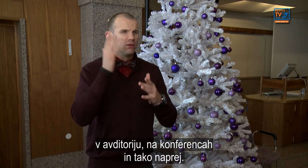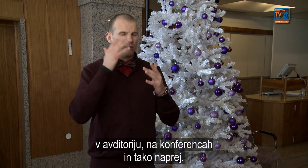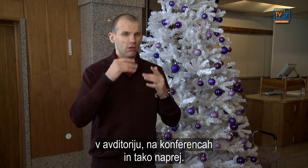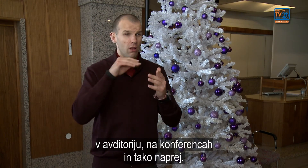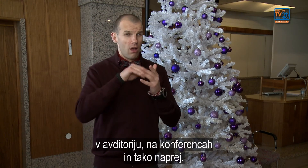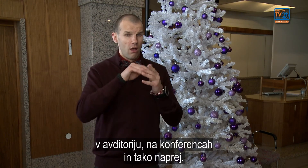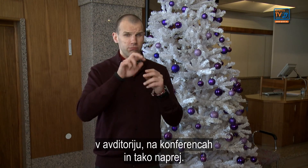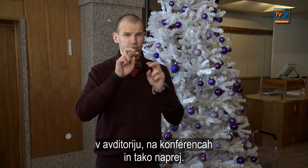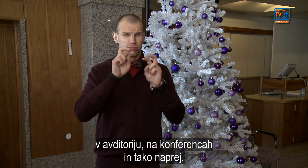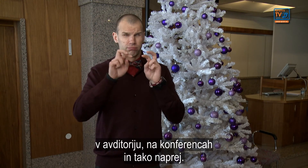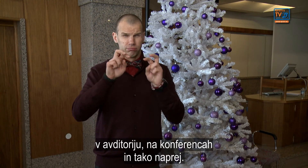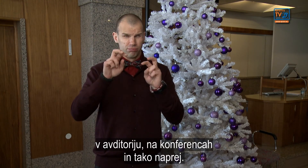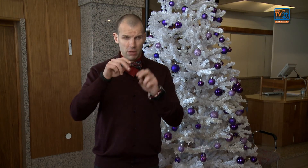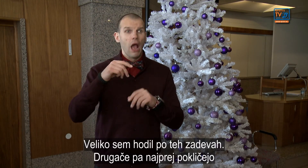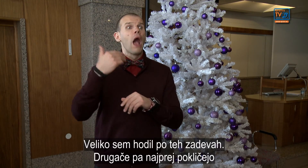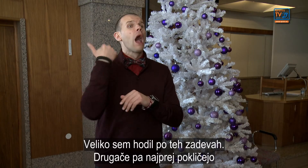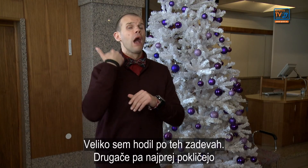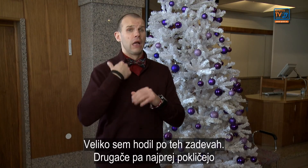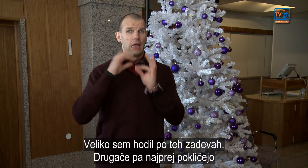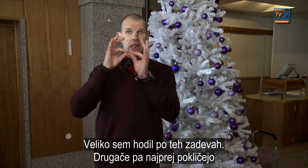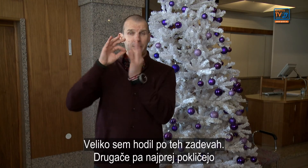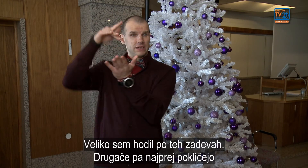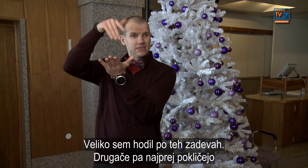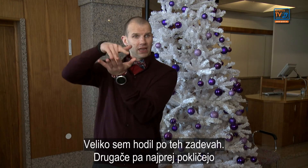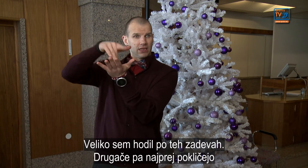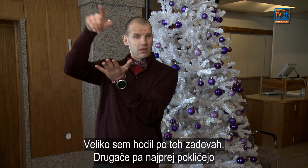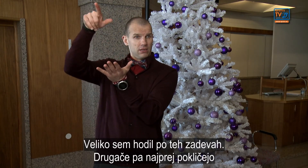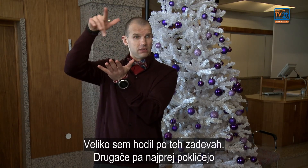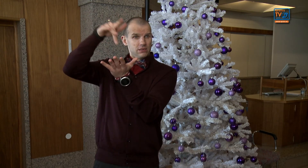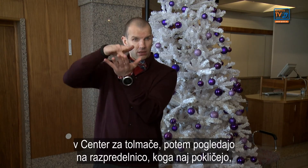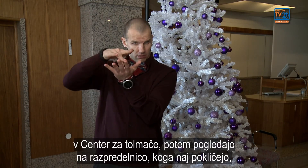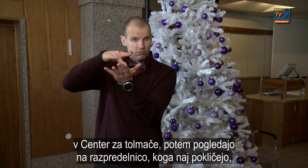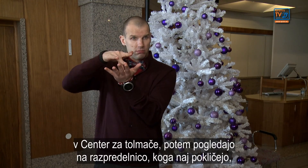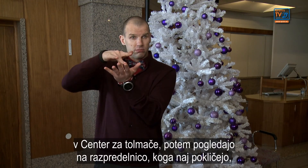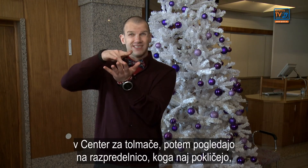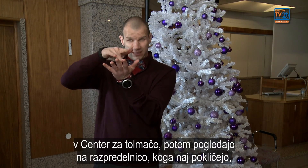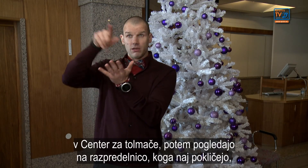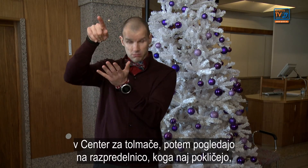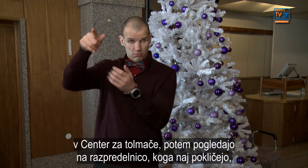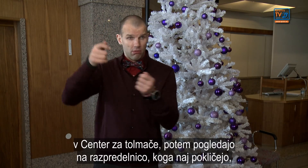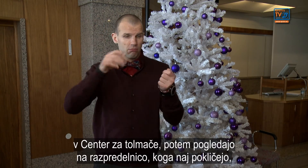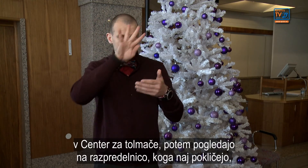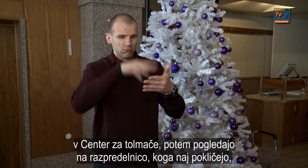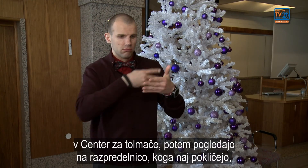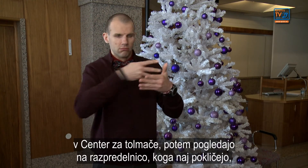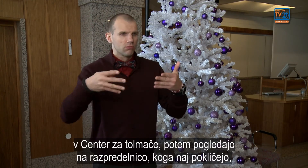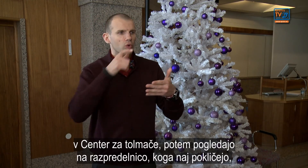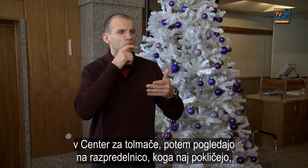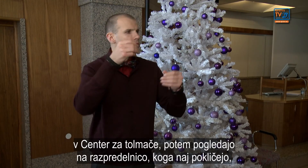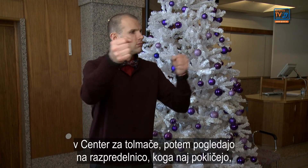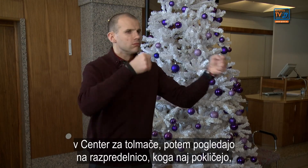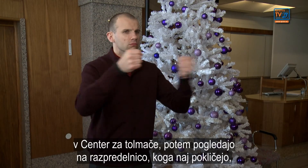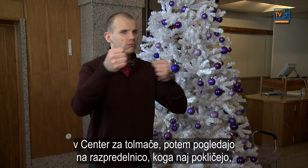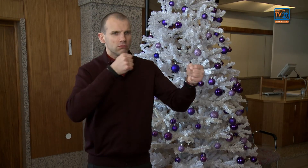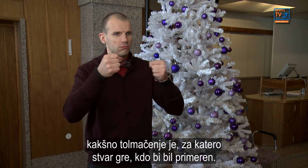imeli veliko ovir v auditoriju, na konferencah in tako naprej. Tako da sem veliko sem hodil po teh zadevah. Drugače